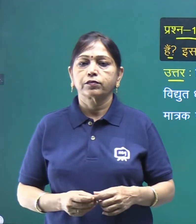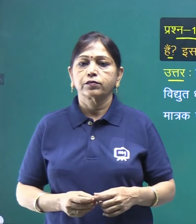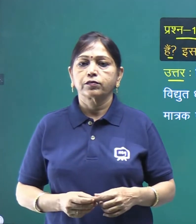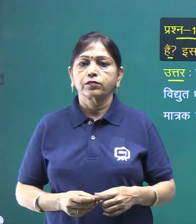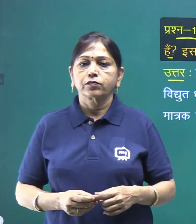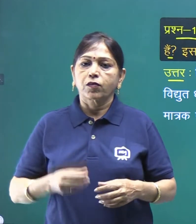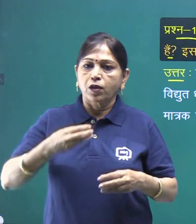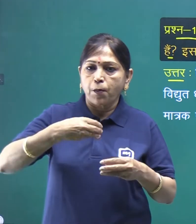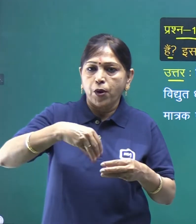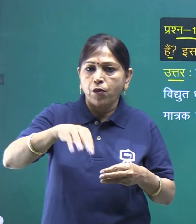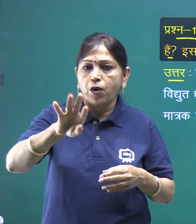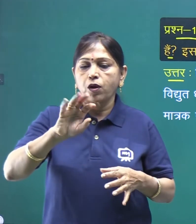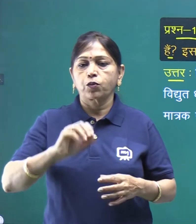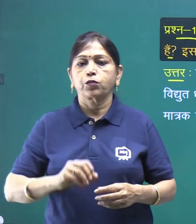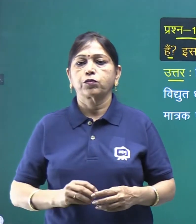प्रवाह को